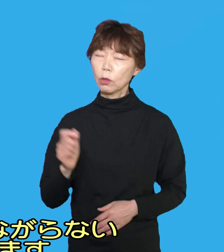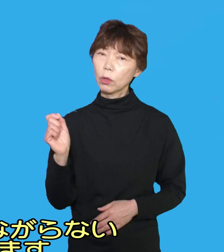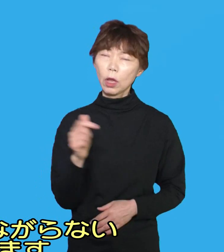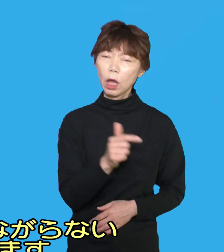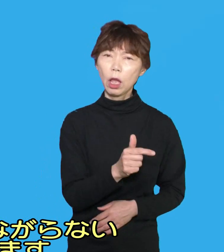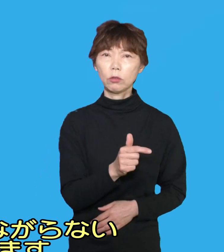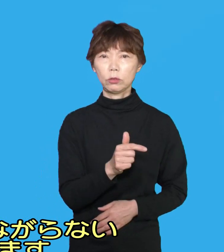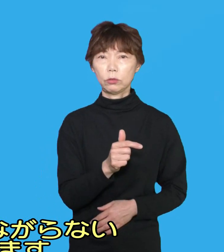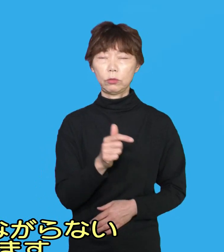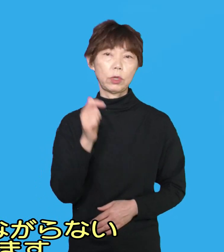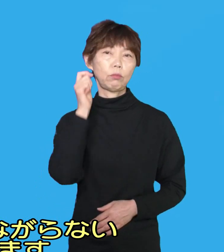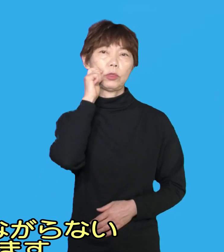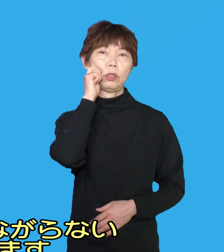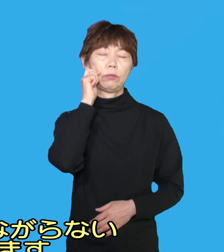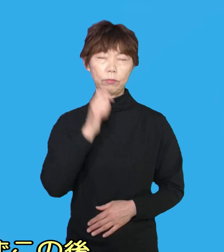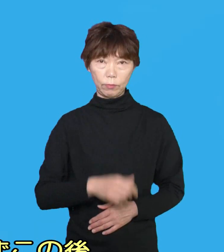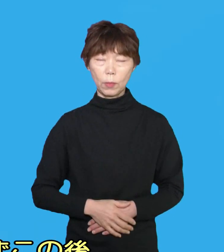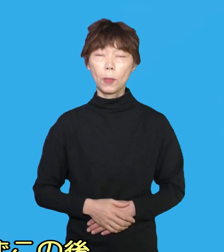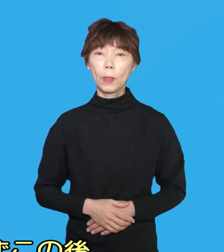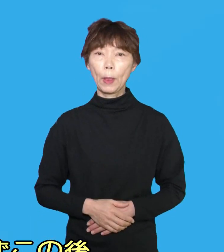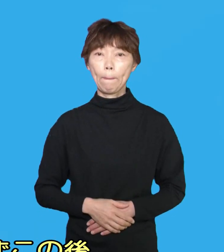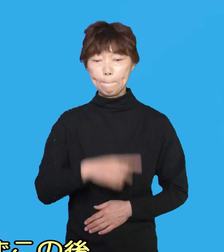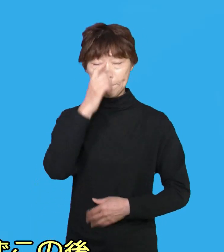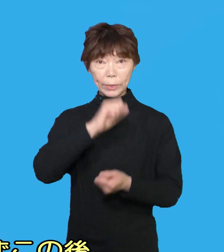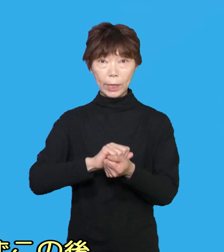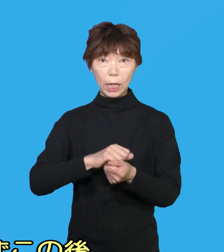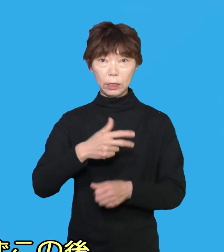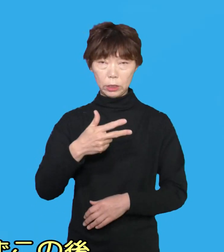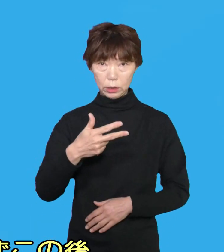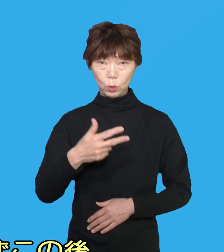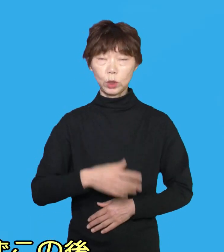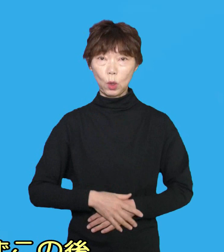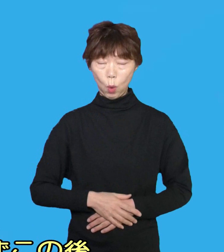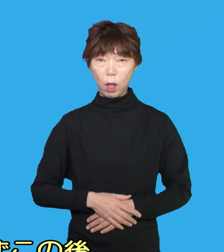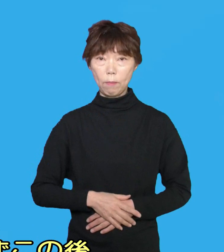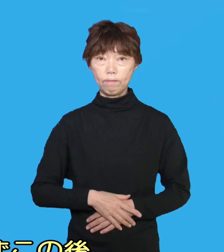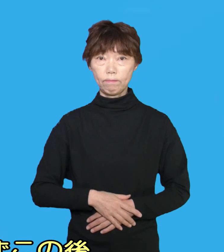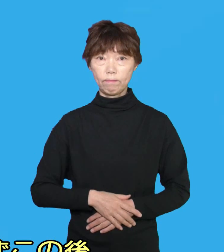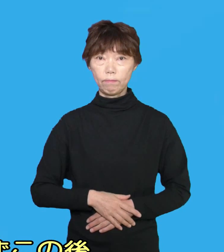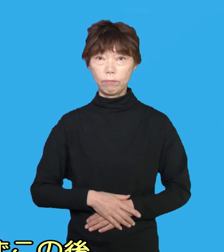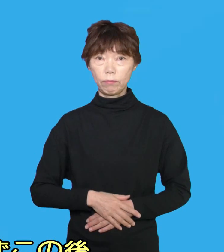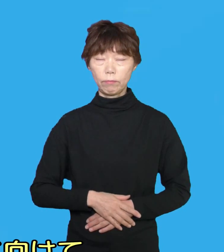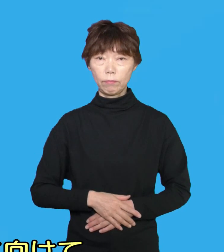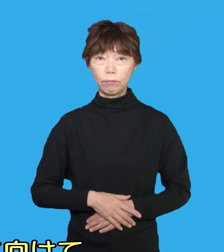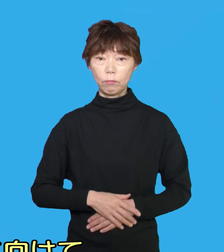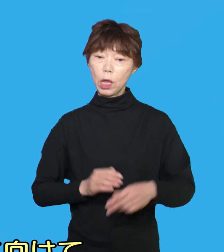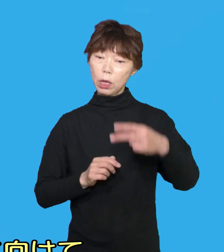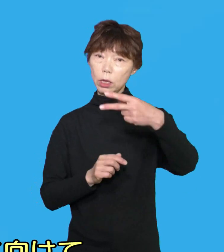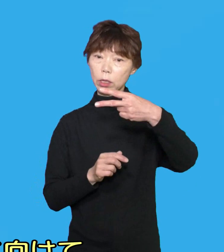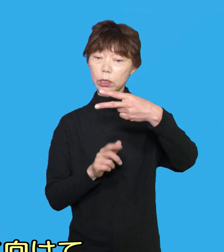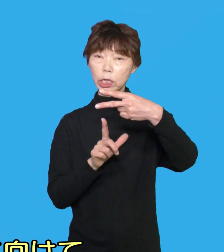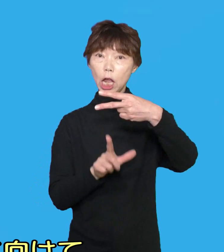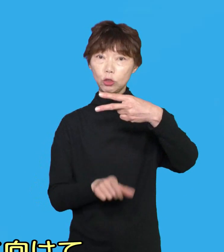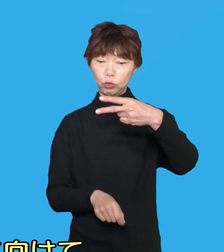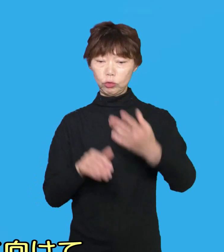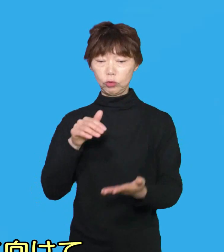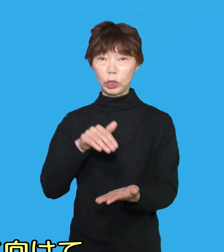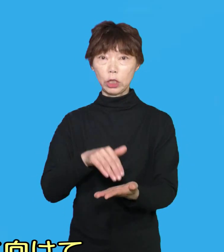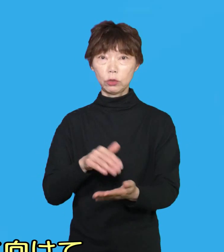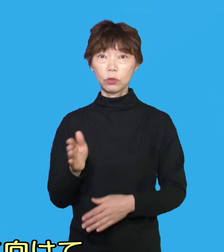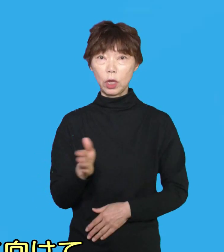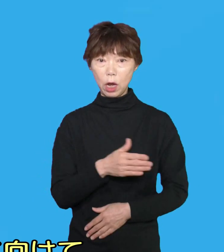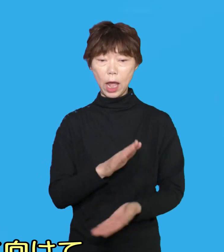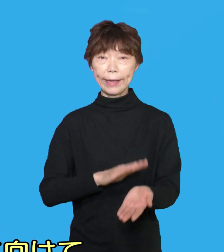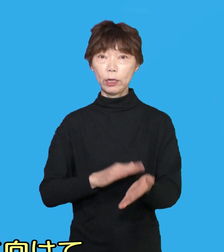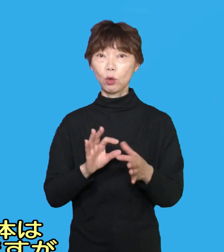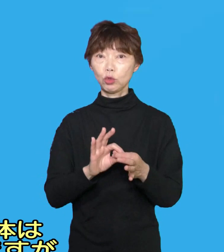ないんじゃないかと考えております。堺市としてはまずこのあと2月下旬から医療従